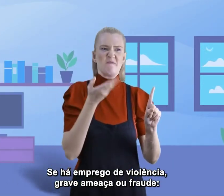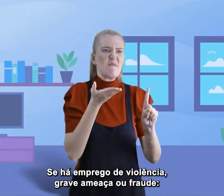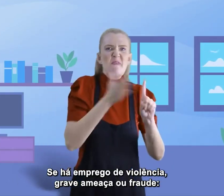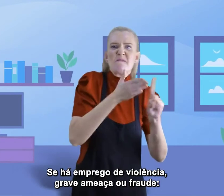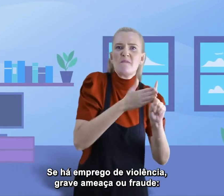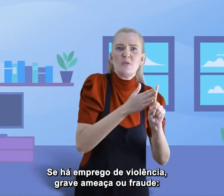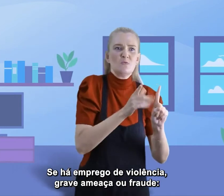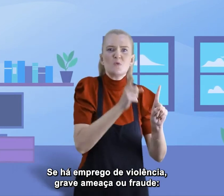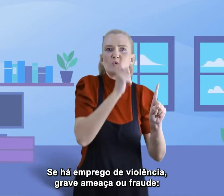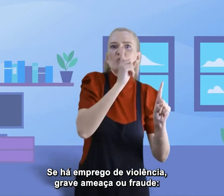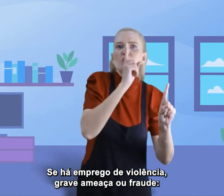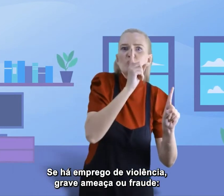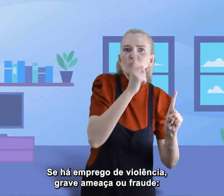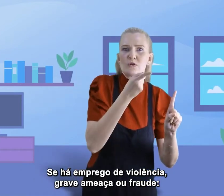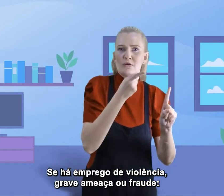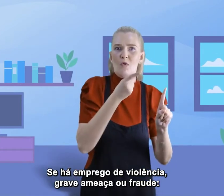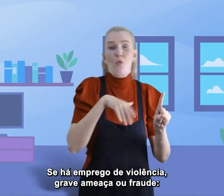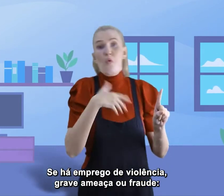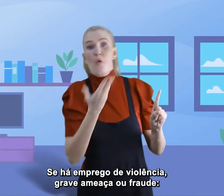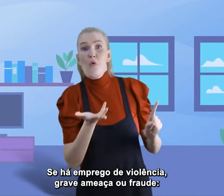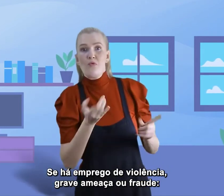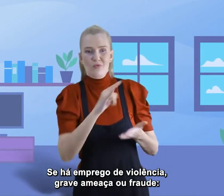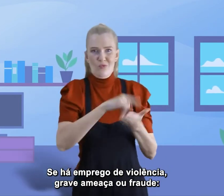ameaça ou fraude,